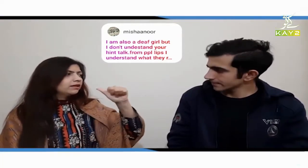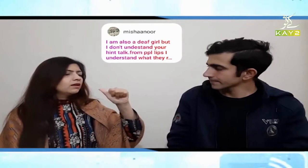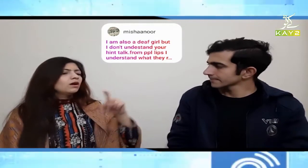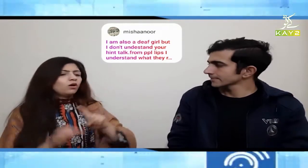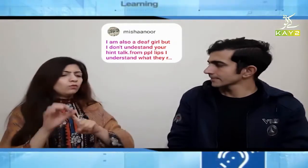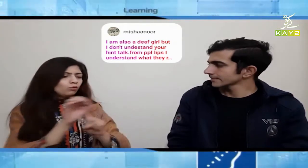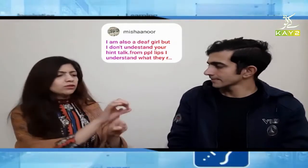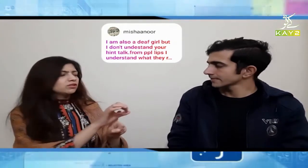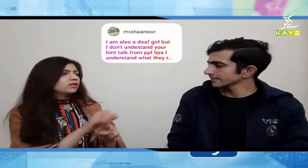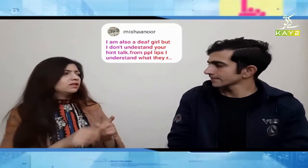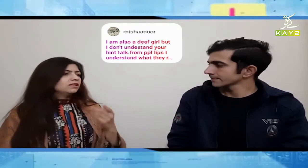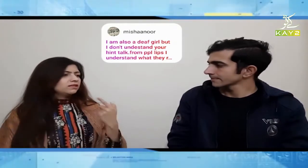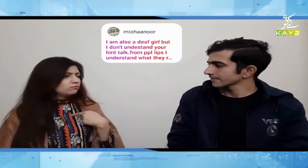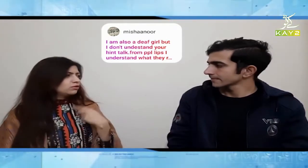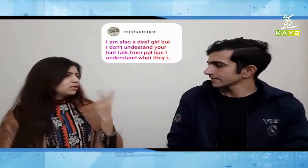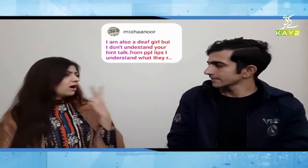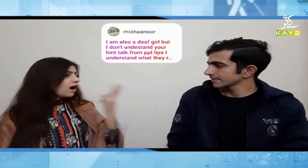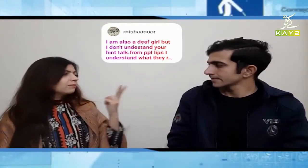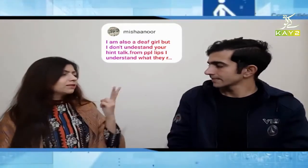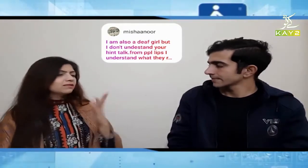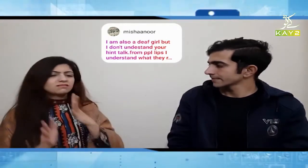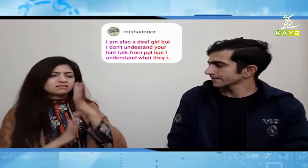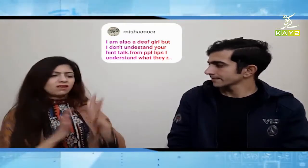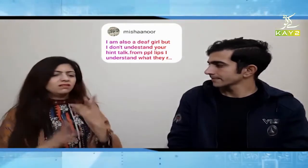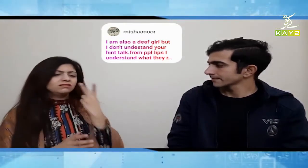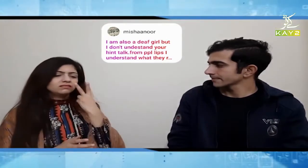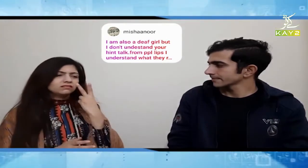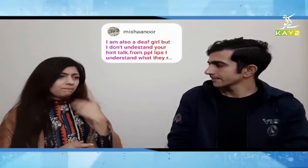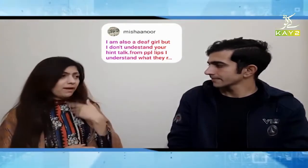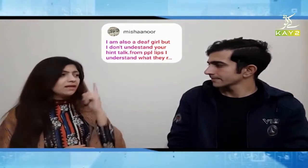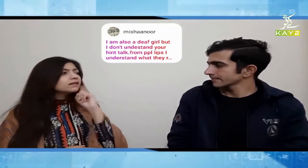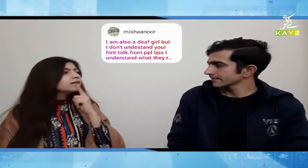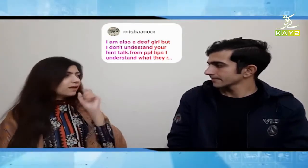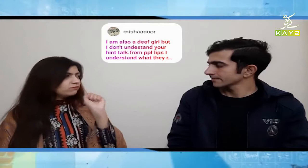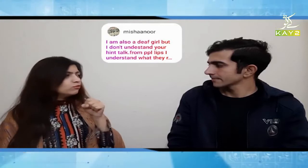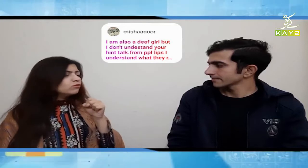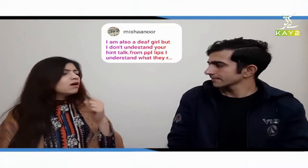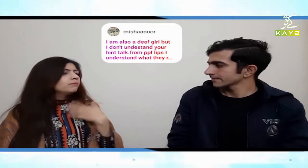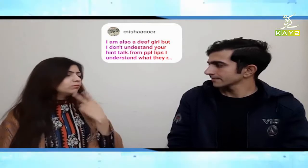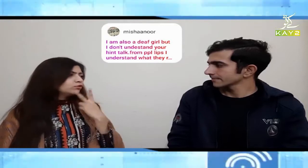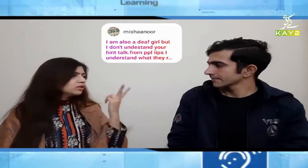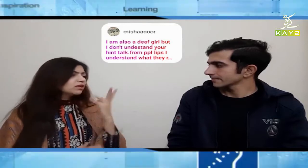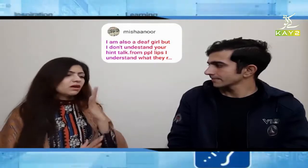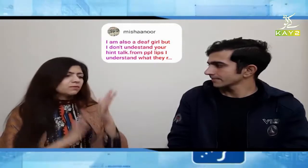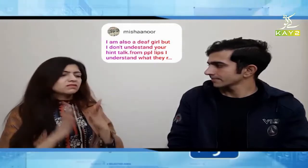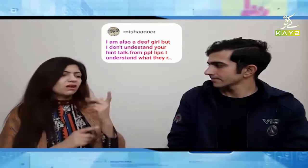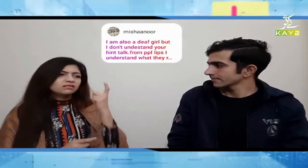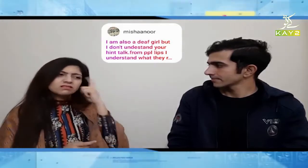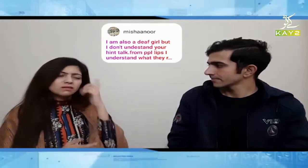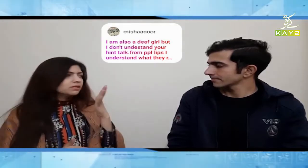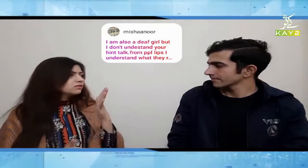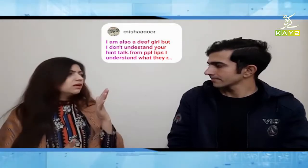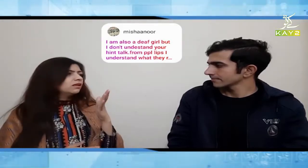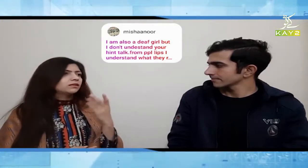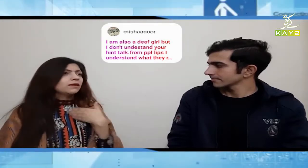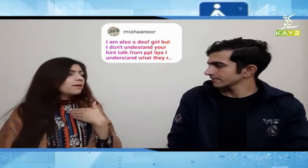MISHA, और वो क्वेश्चन कर रही है कि मुझे आपके साइन में डेफ हूँ और मुझे देख के आपके साइन